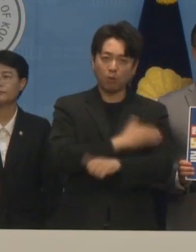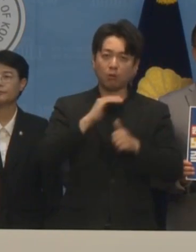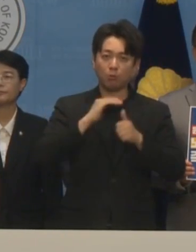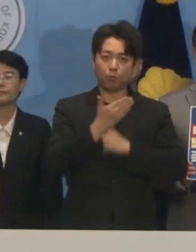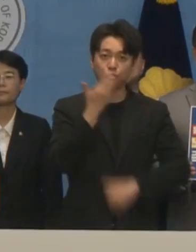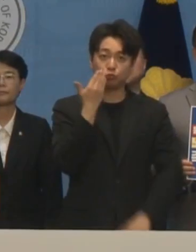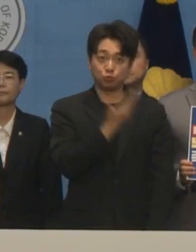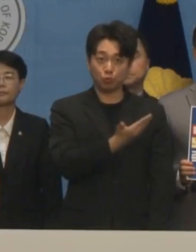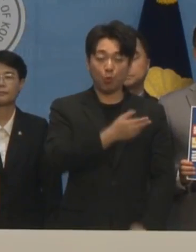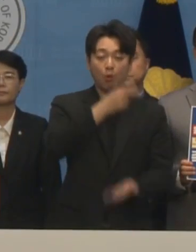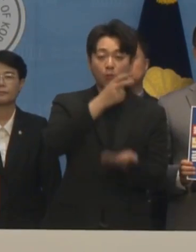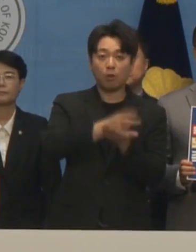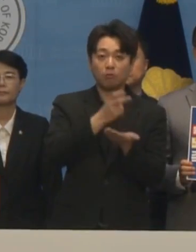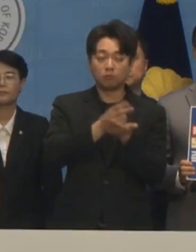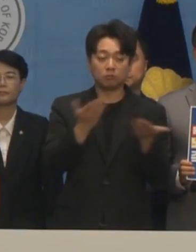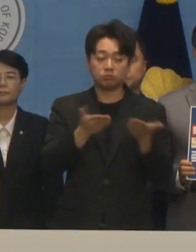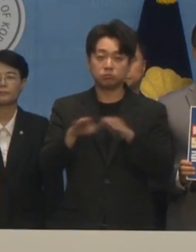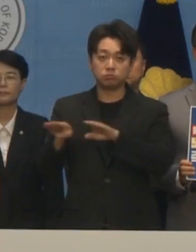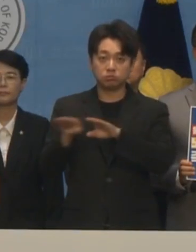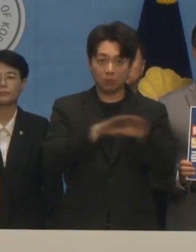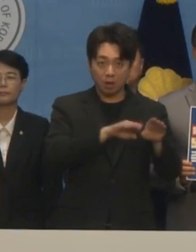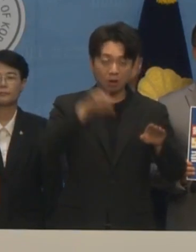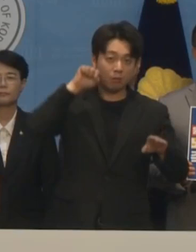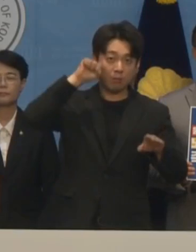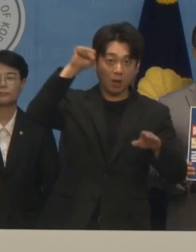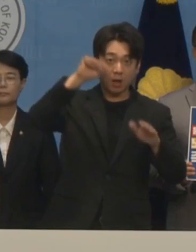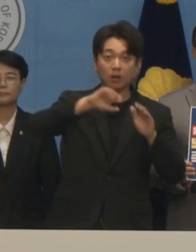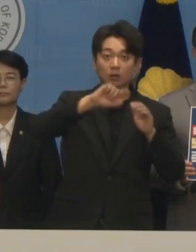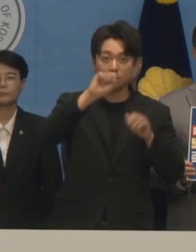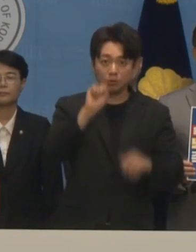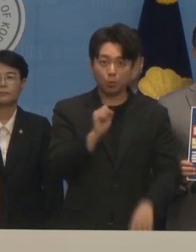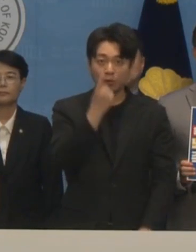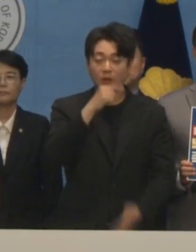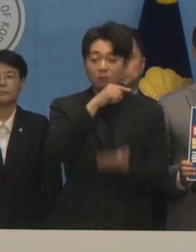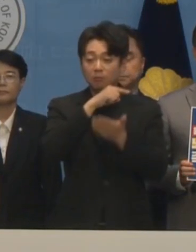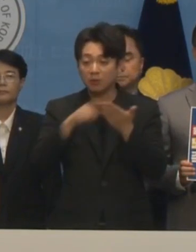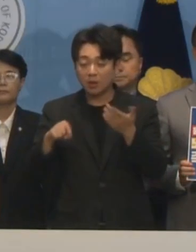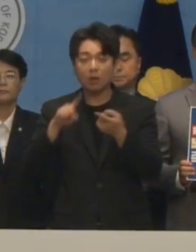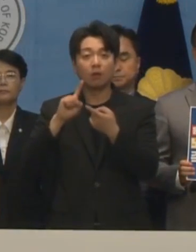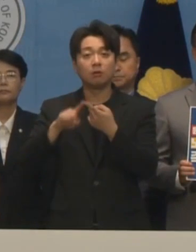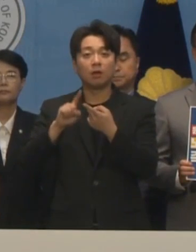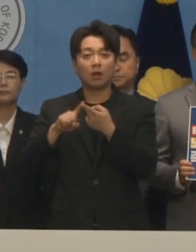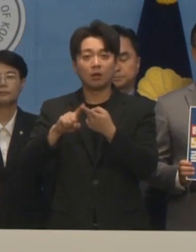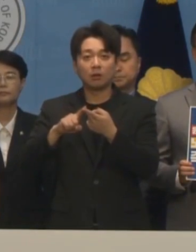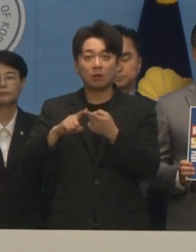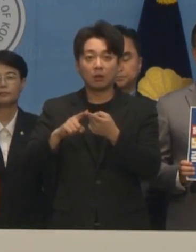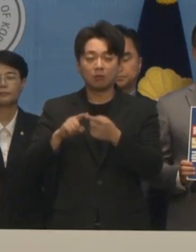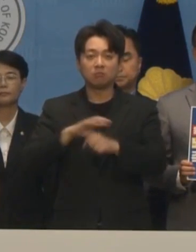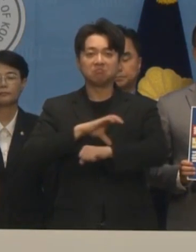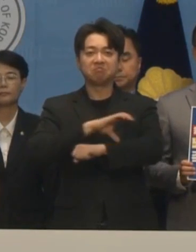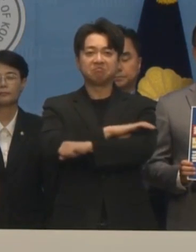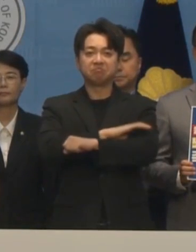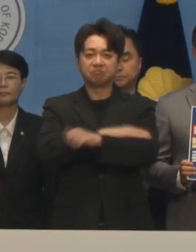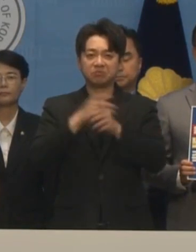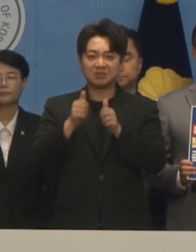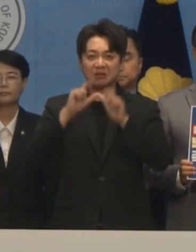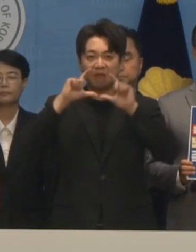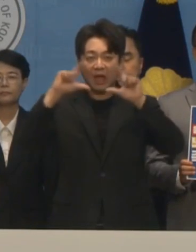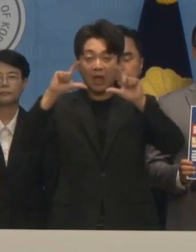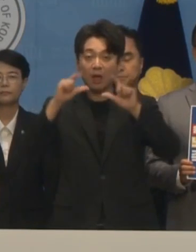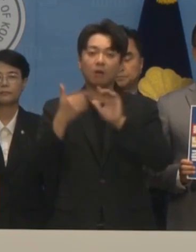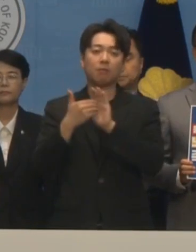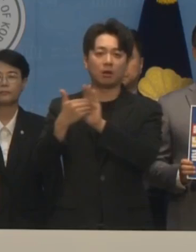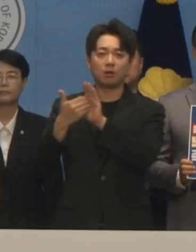쟁의 행위에 융단 폭격으로 가해지는 과도한 손해배상 폭탄을 멈추게 하기 위함입니다.